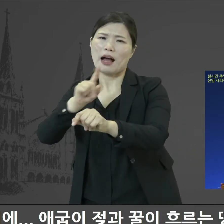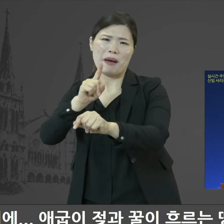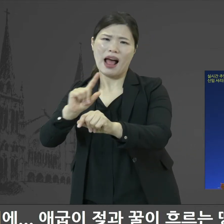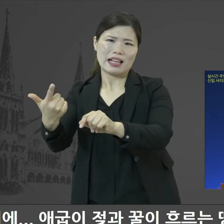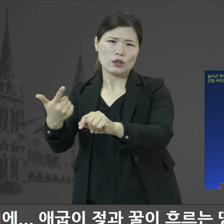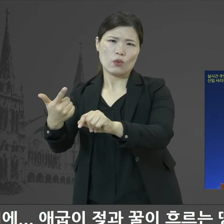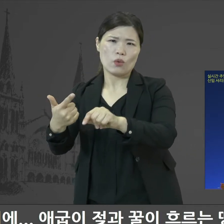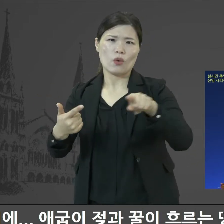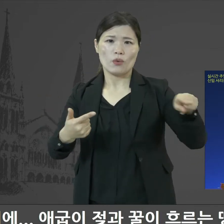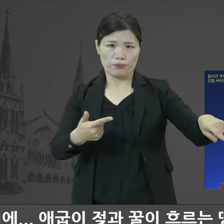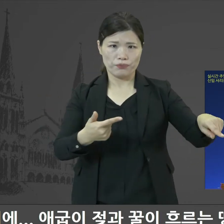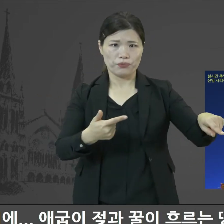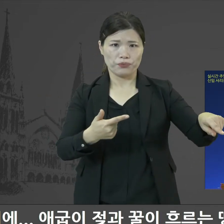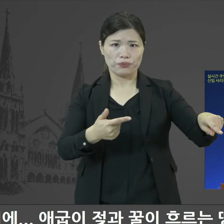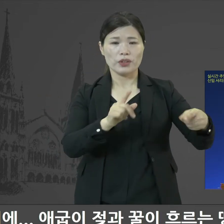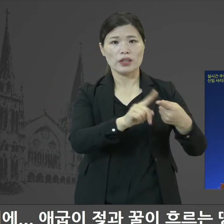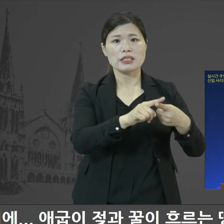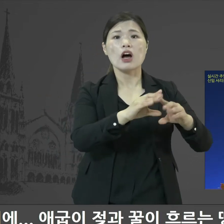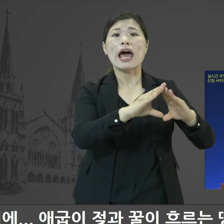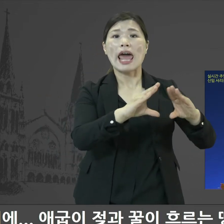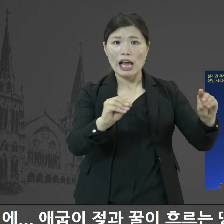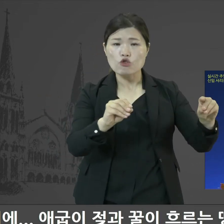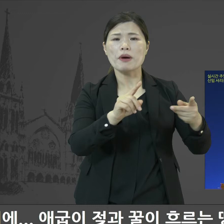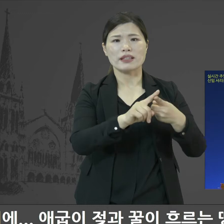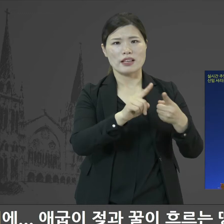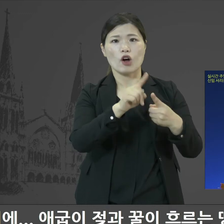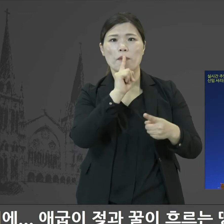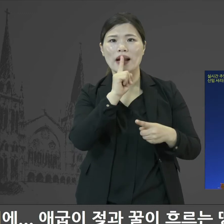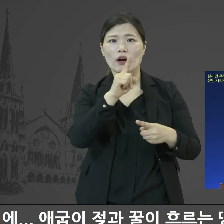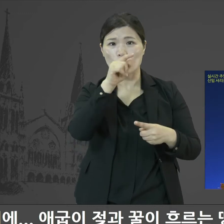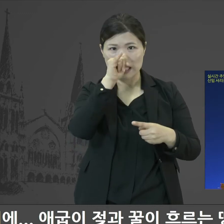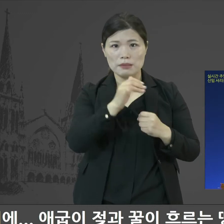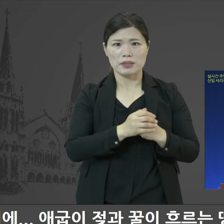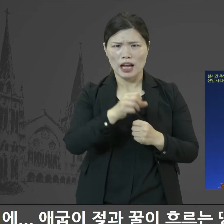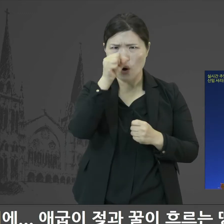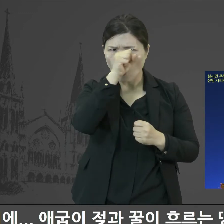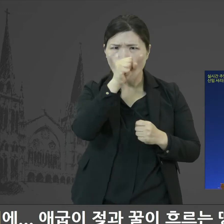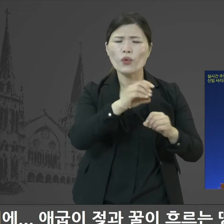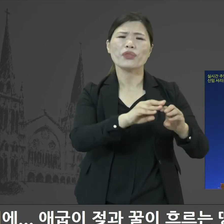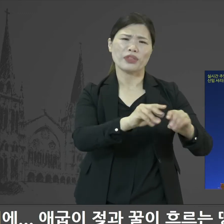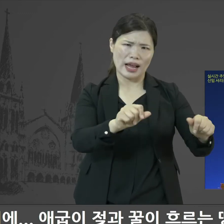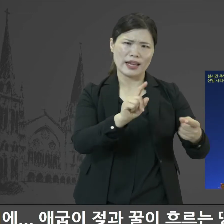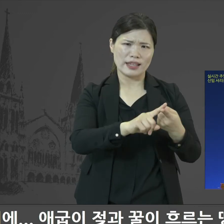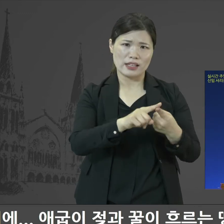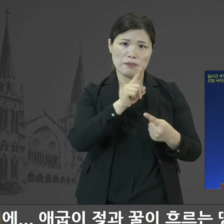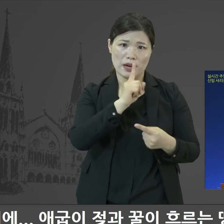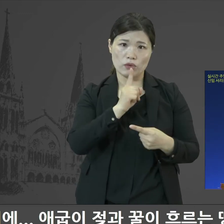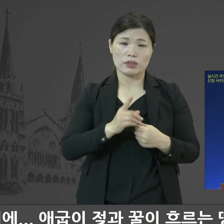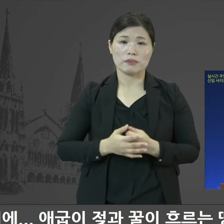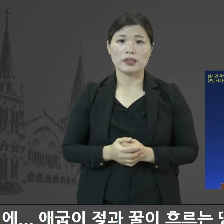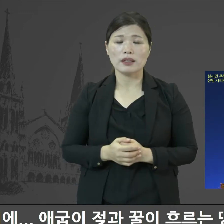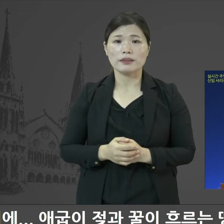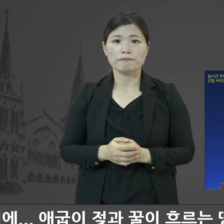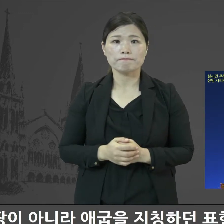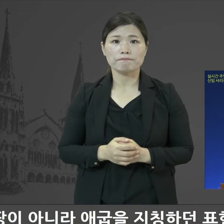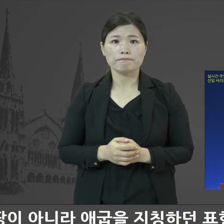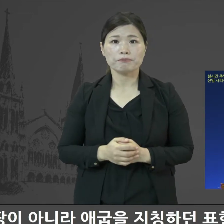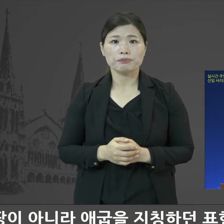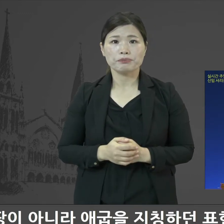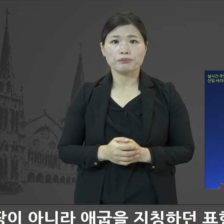말하면 비옥한 땅을 수식하는 수식어구로 쓰였다는 표현이죠.